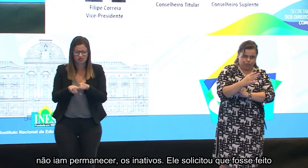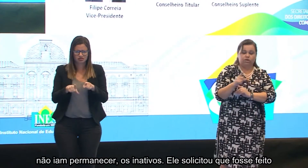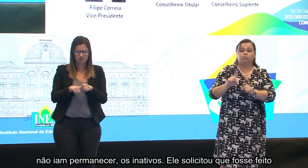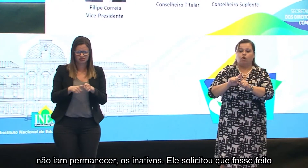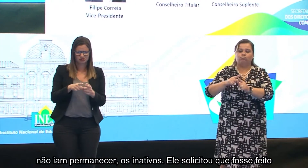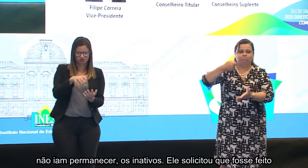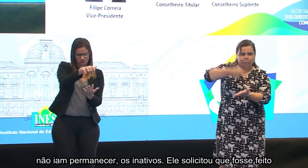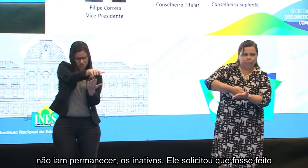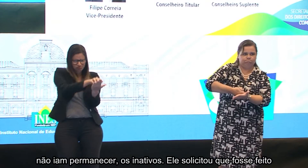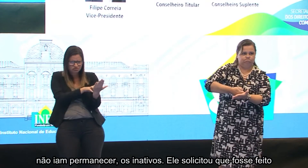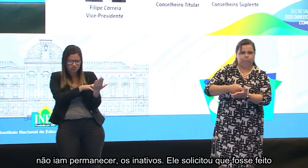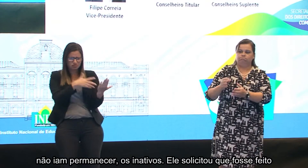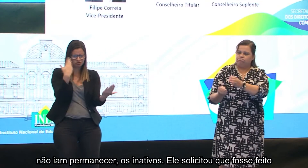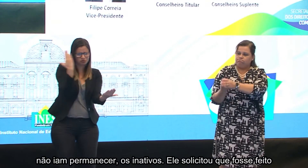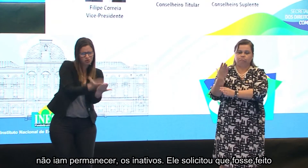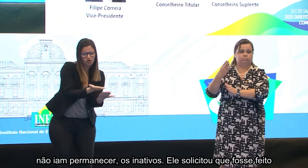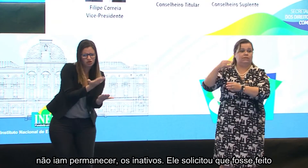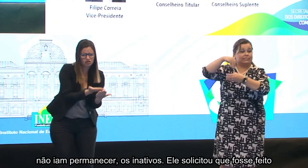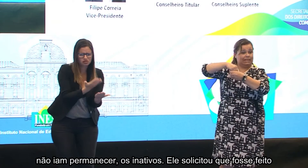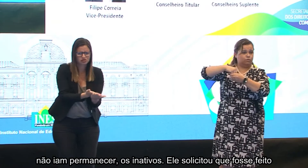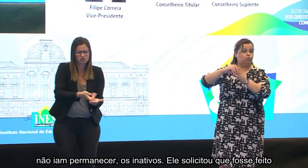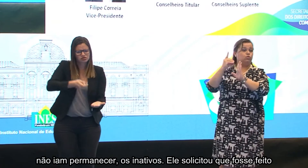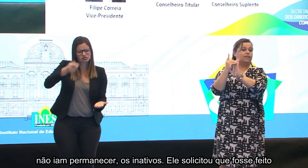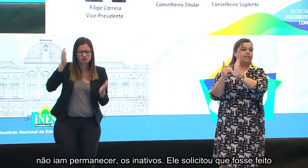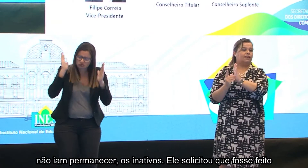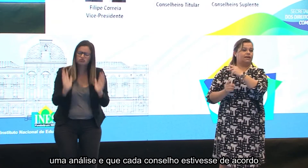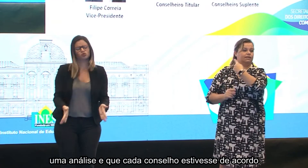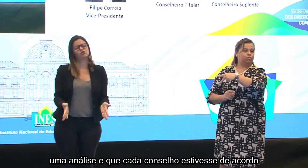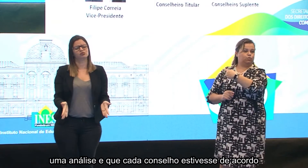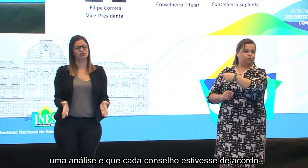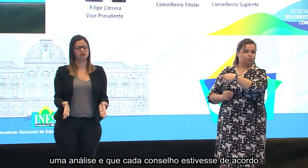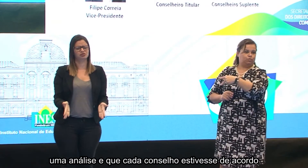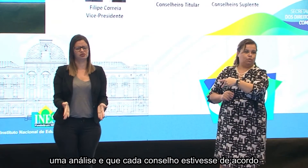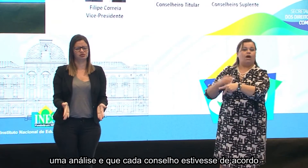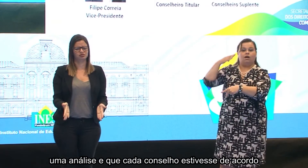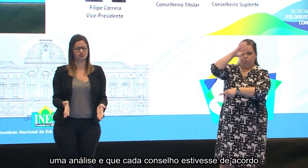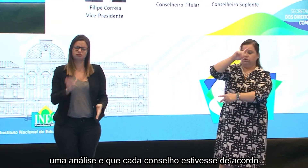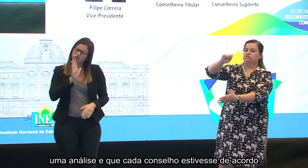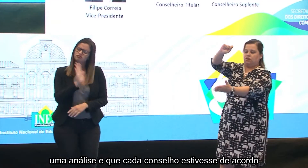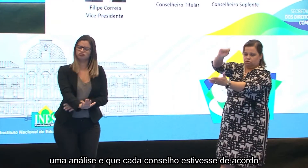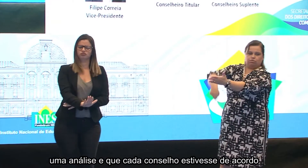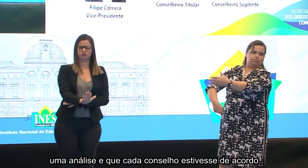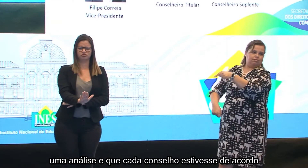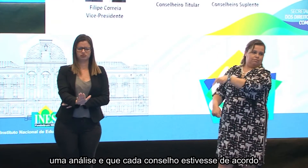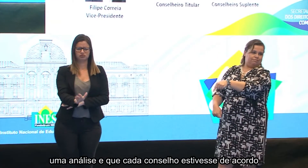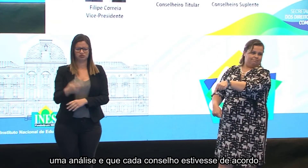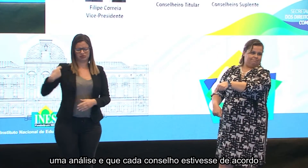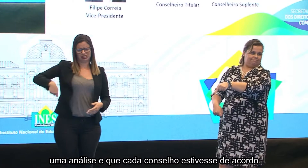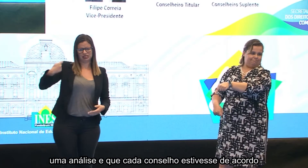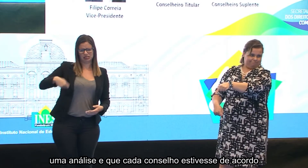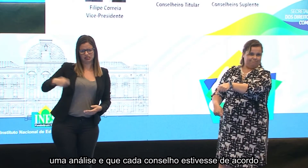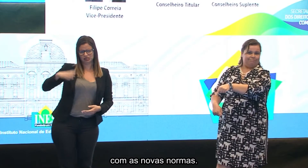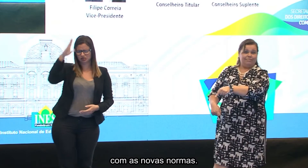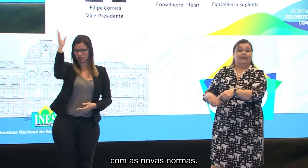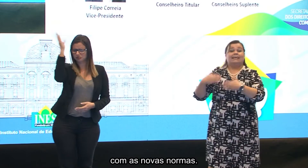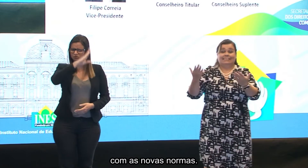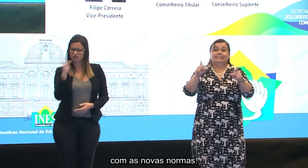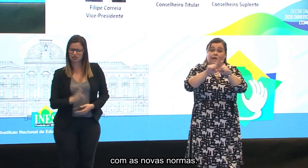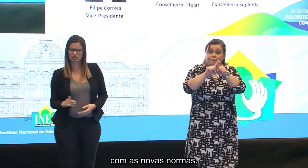os inativos. Então, ele solicitou que fosse feita uma análise e que cada conselho estivesse de acordo com as novas